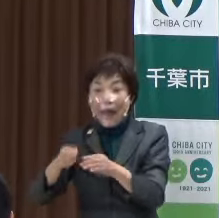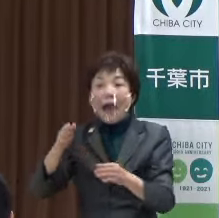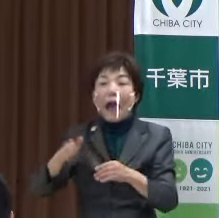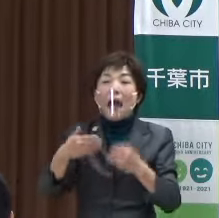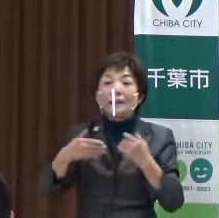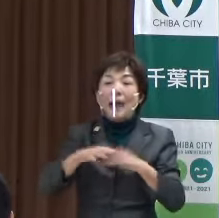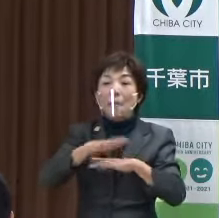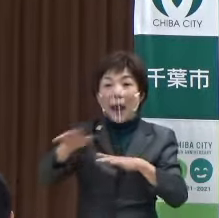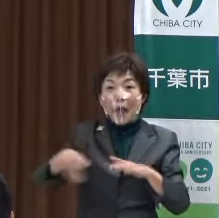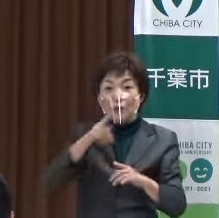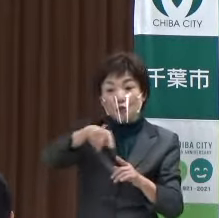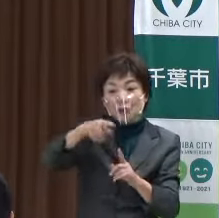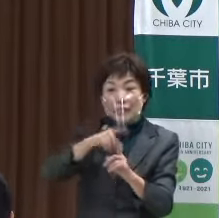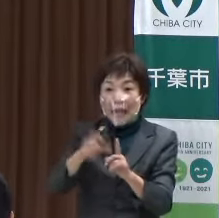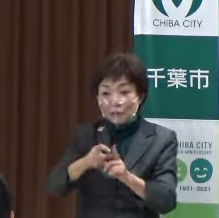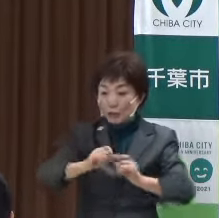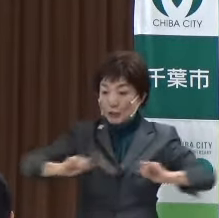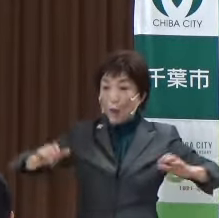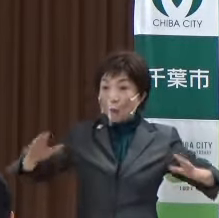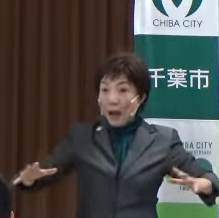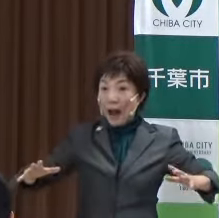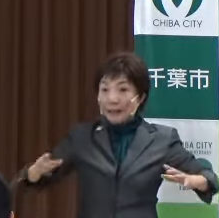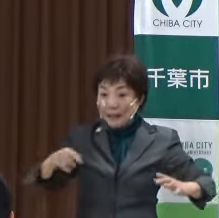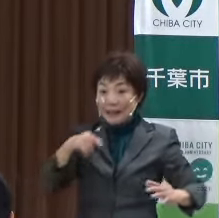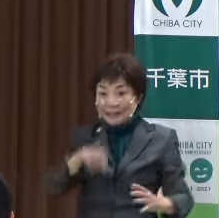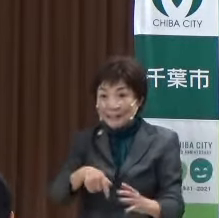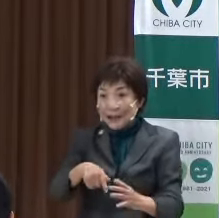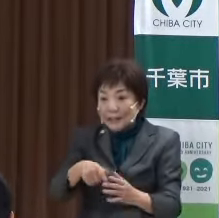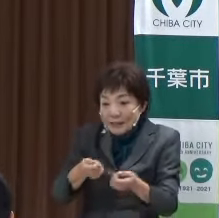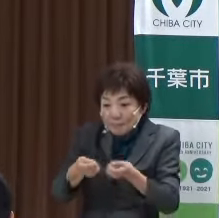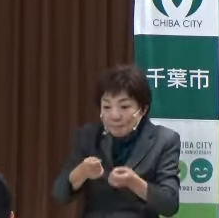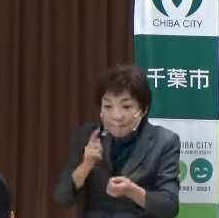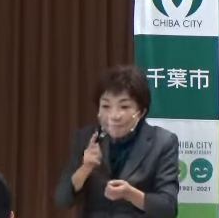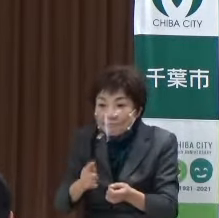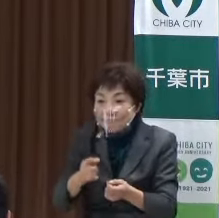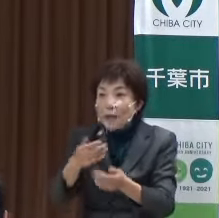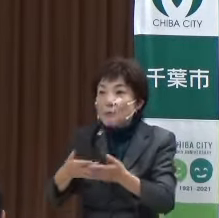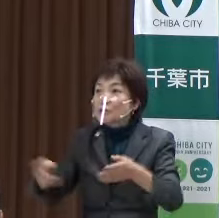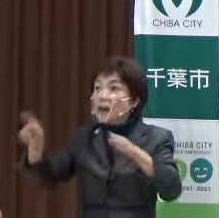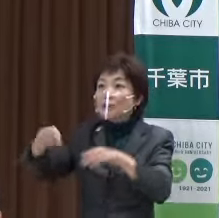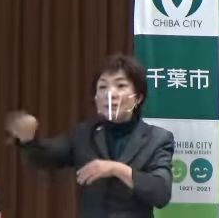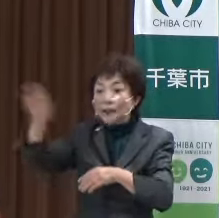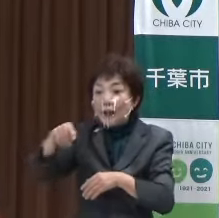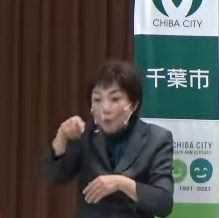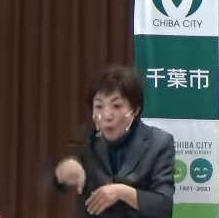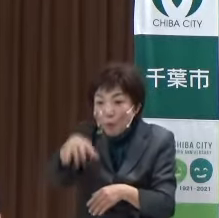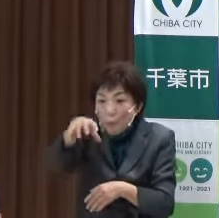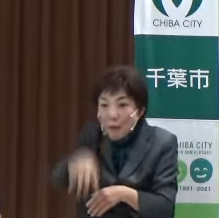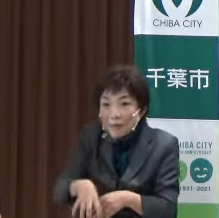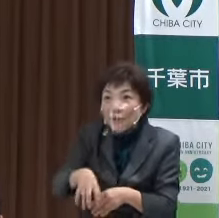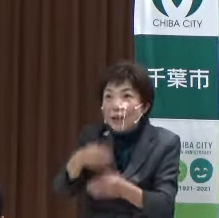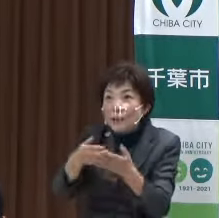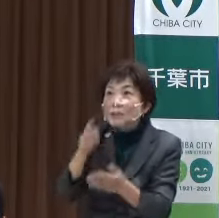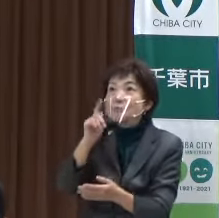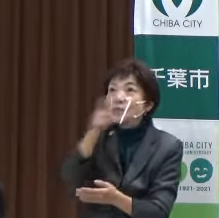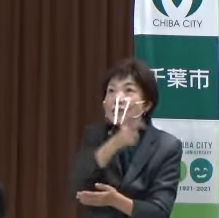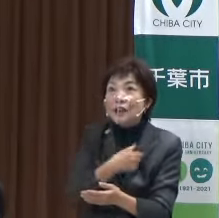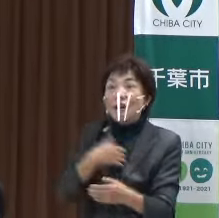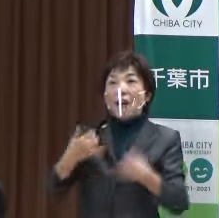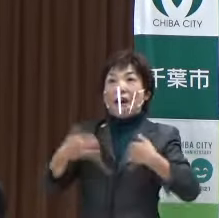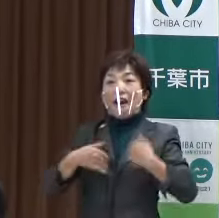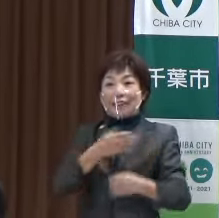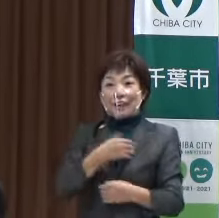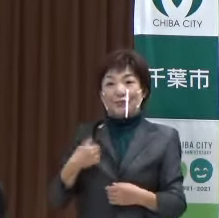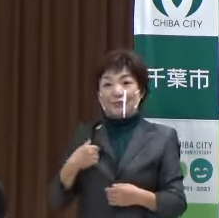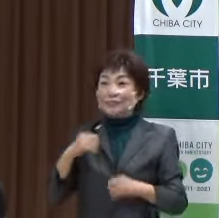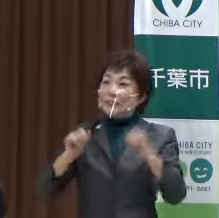の UDX のエントランスなどで、サイネージを使用した配信を行い、美術館に来館しなくても作品を見る機会を提供して、場所に